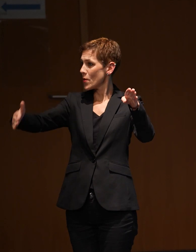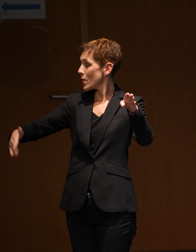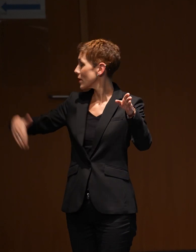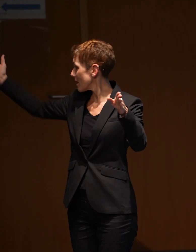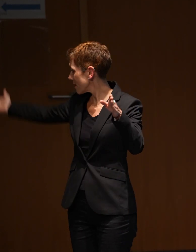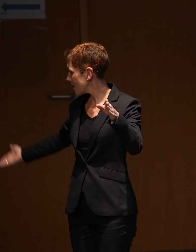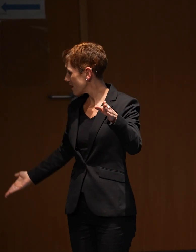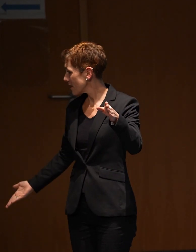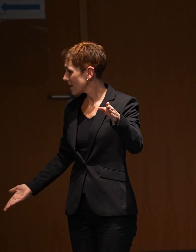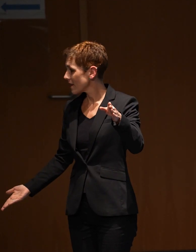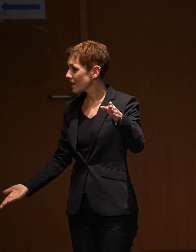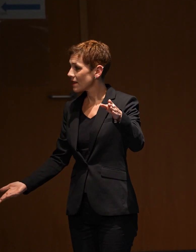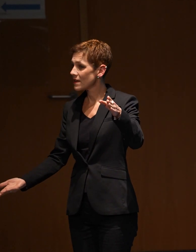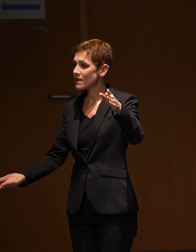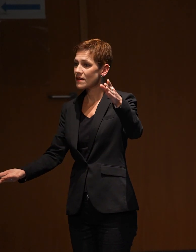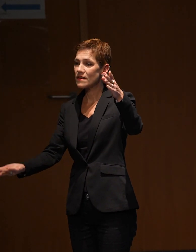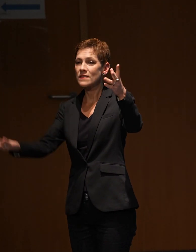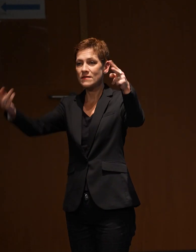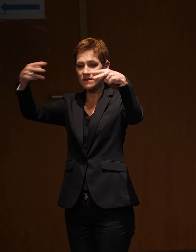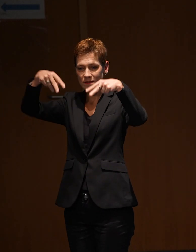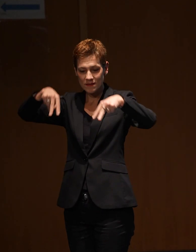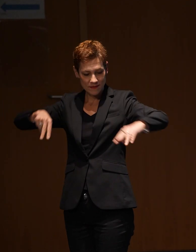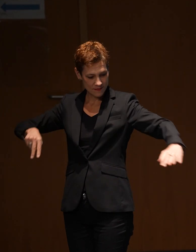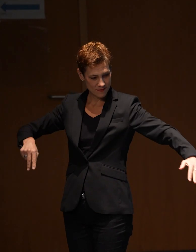Meine linke Hand umfasst eure Hüfte.